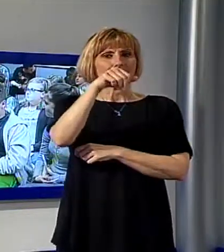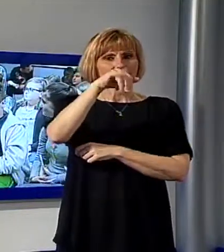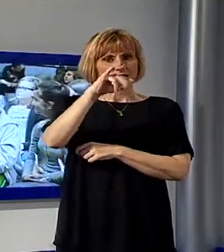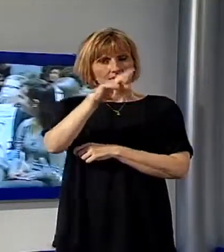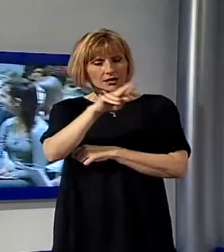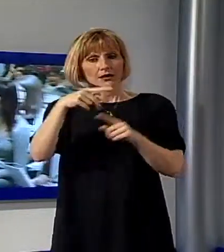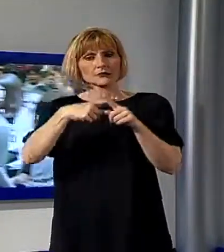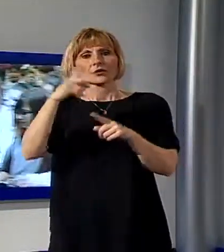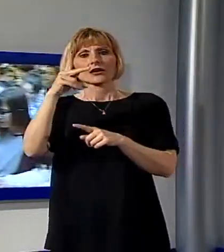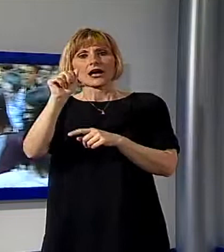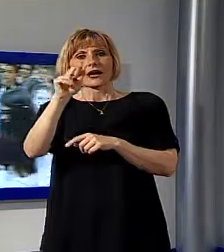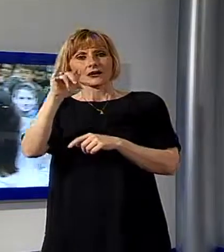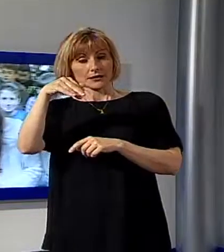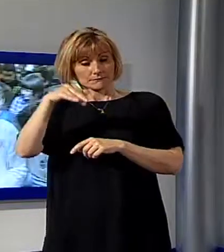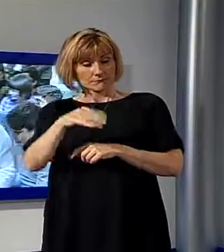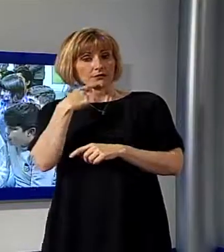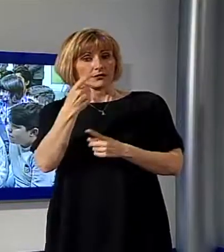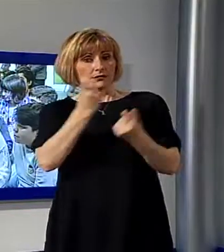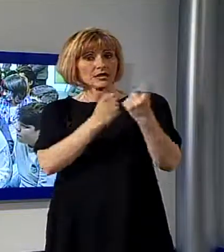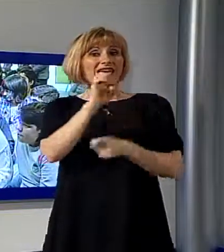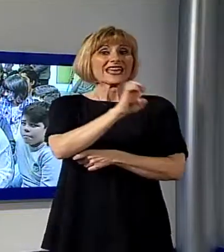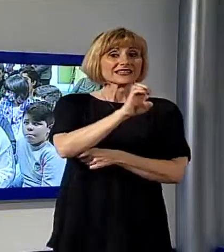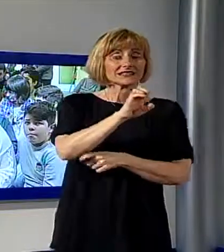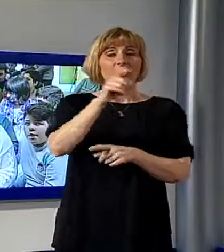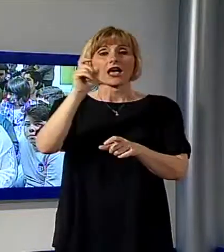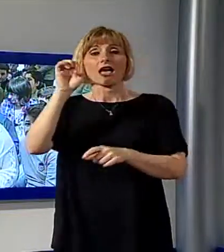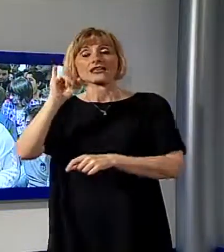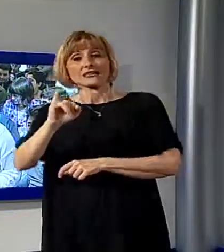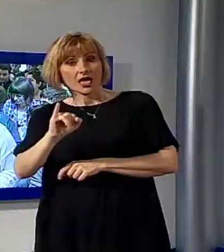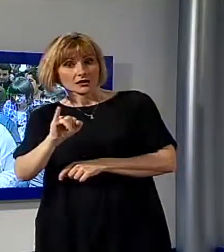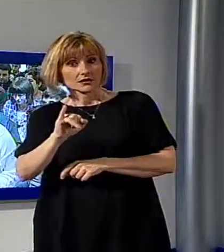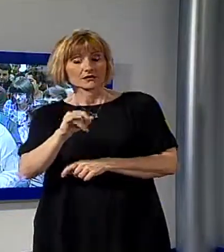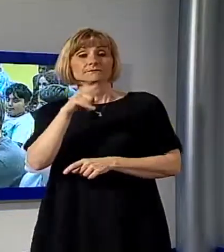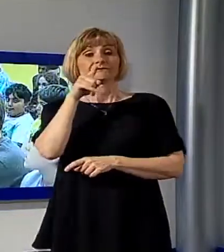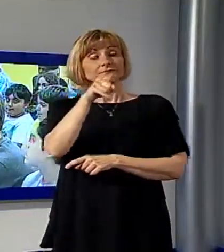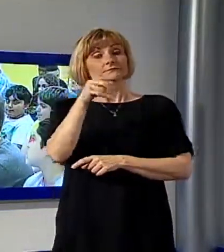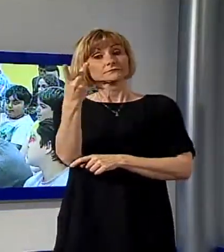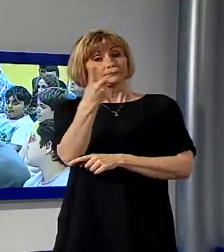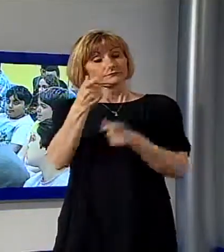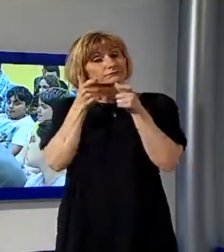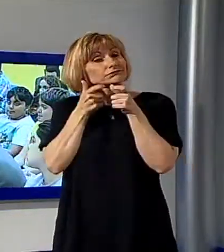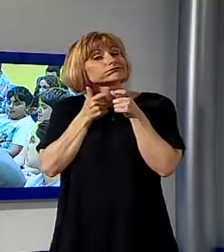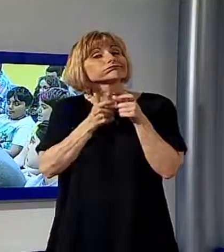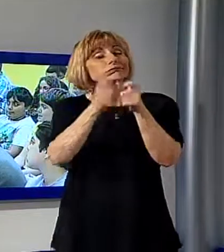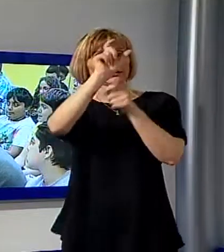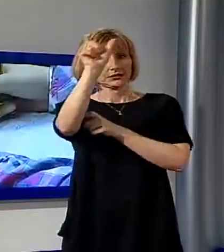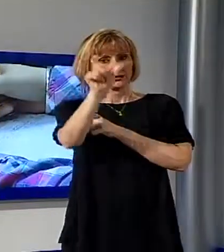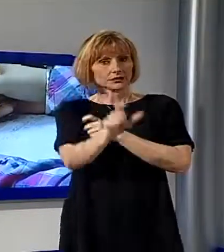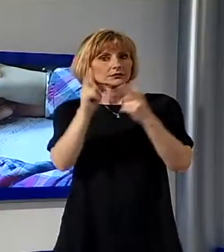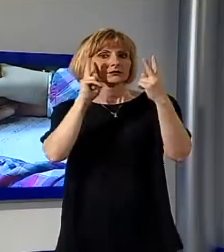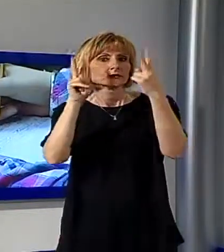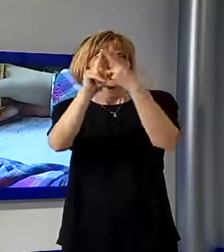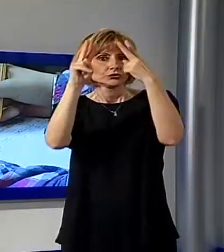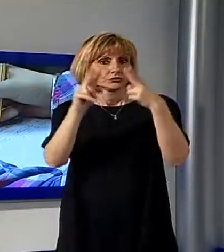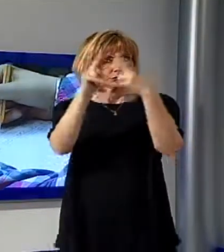arrivano dall'Eritrea e dall'Iraq. In questi giorni stanno girando l'Italia con Amnesty International nell'ambito di un ciclo di incontri sui